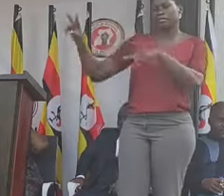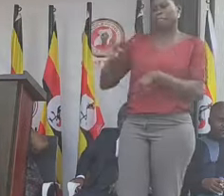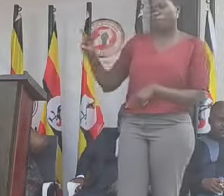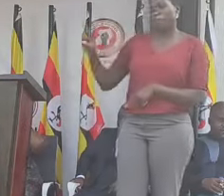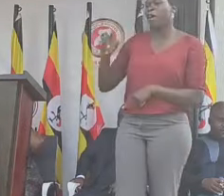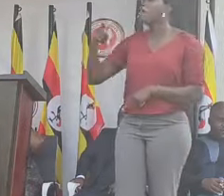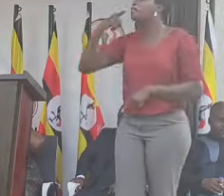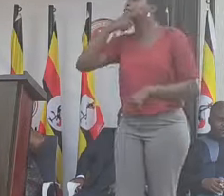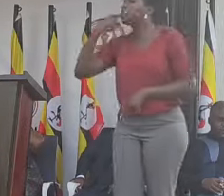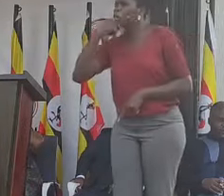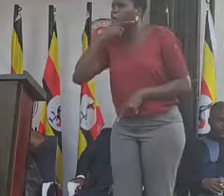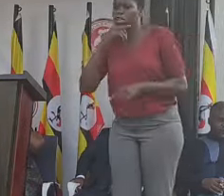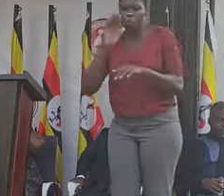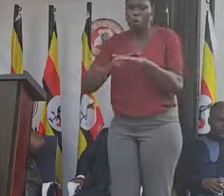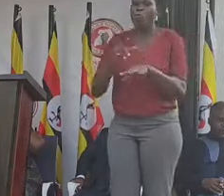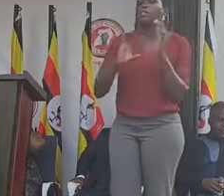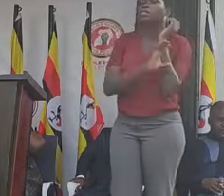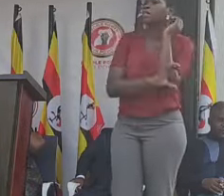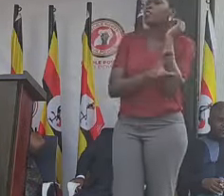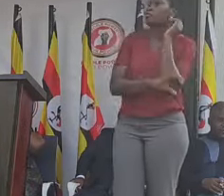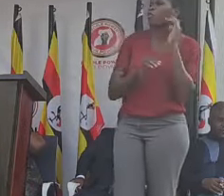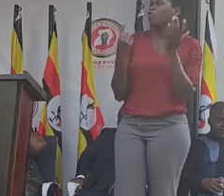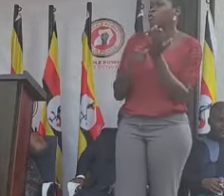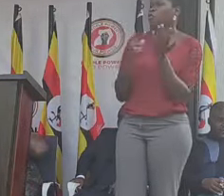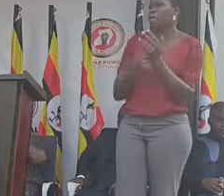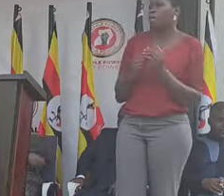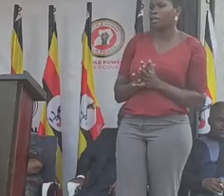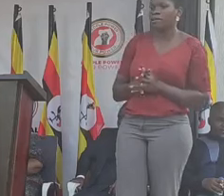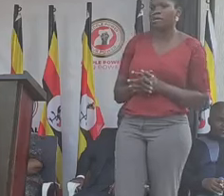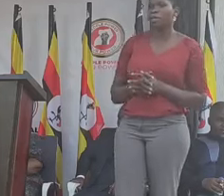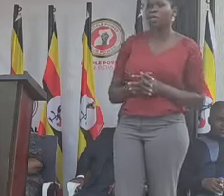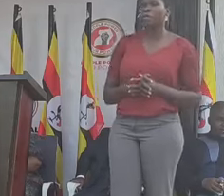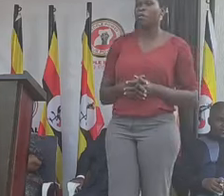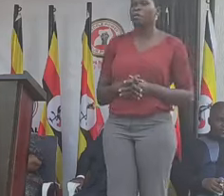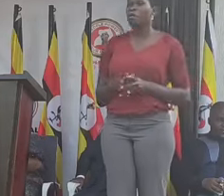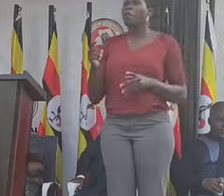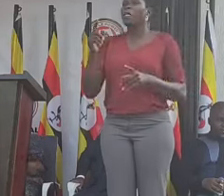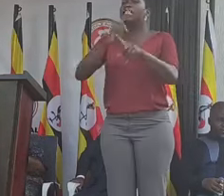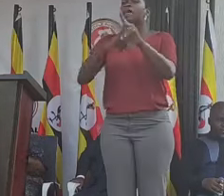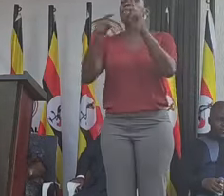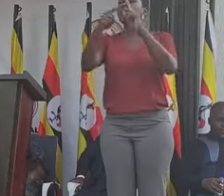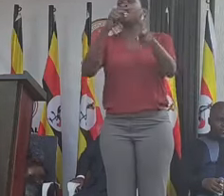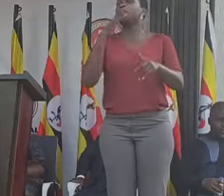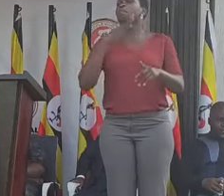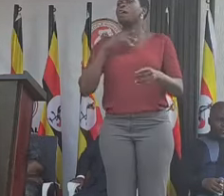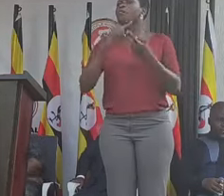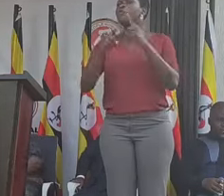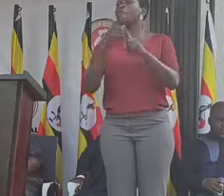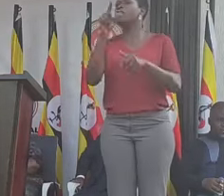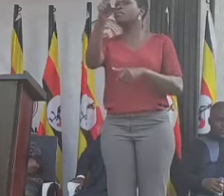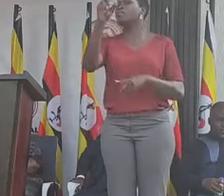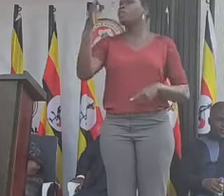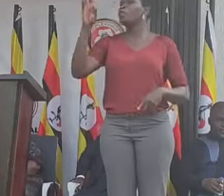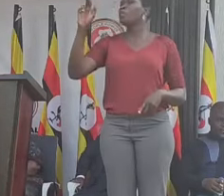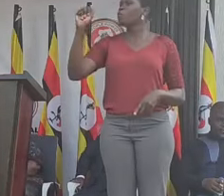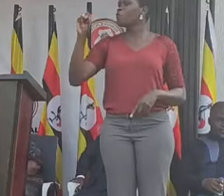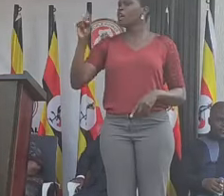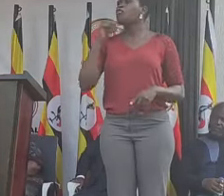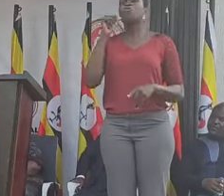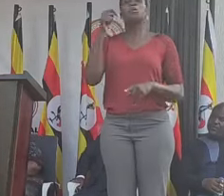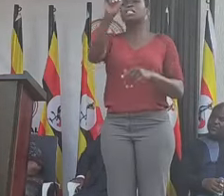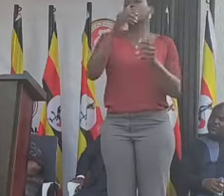Kyagulanyi bw'alina ku ggwanga lino. Frank Ssentosa abaagenda omutta si yali akulembera struggle eno. Rita abaagenda omutta